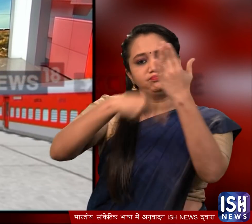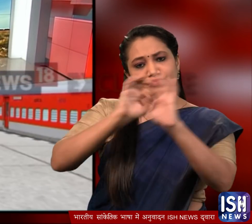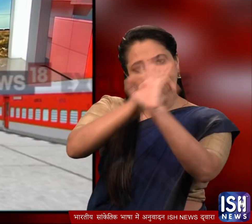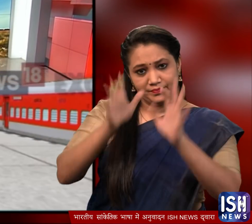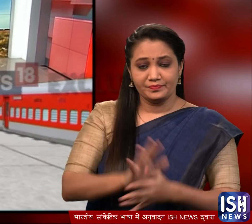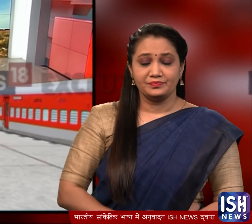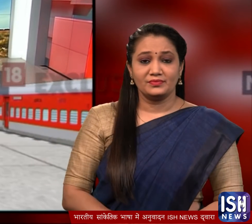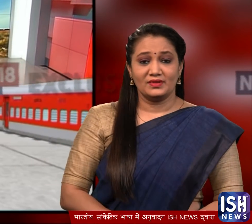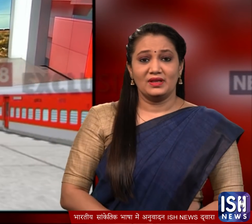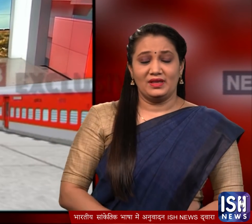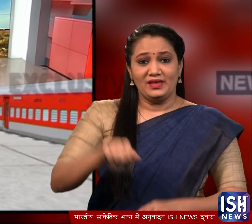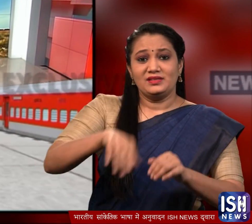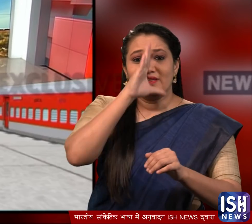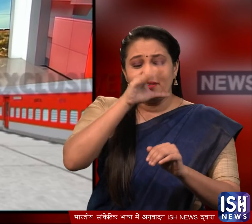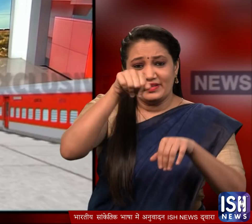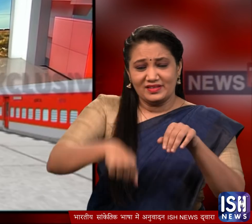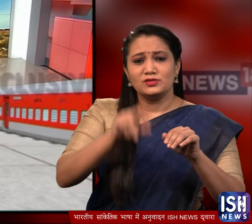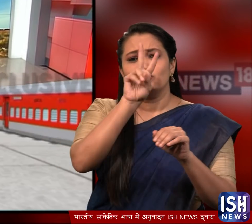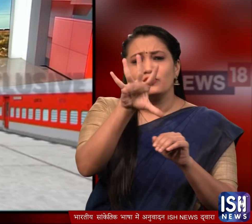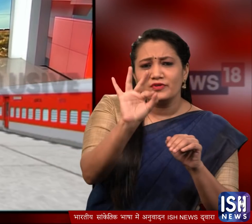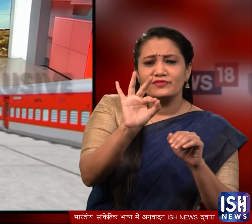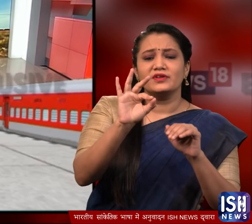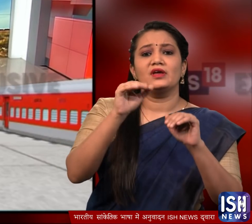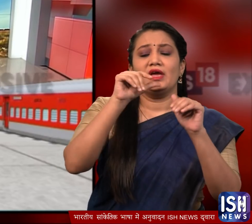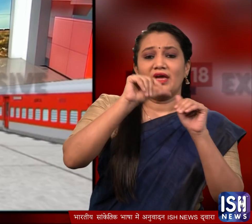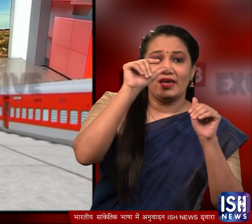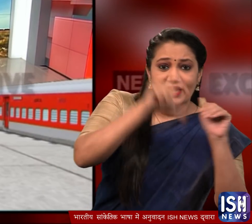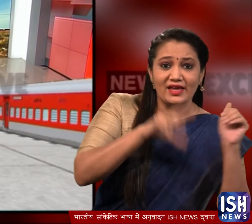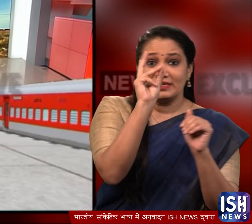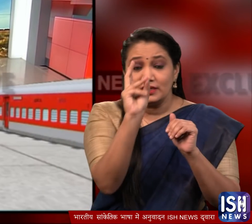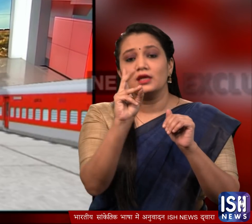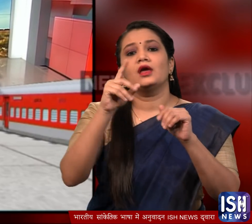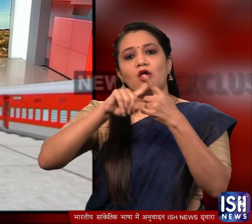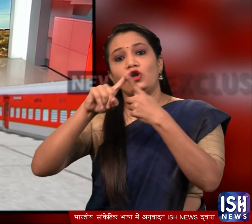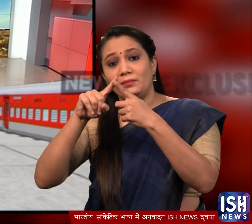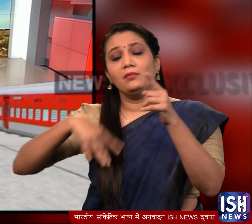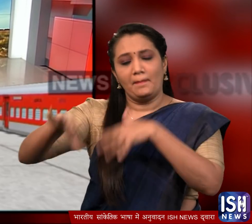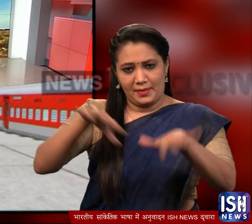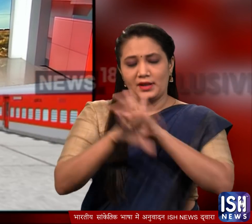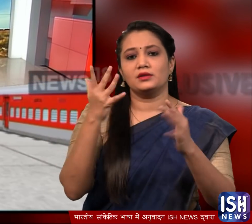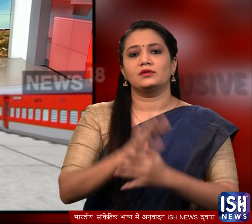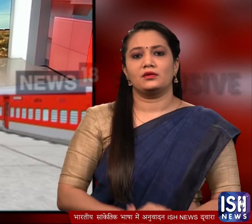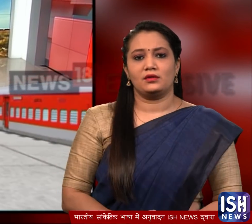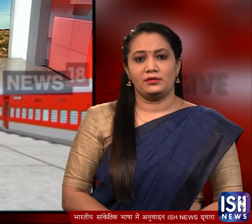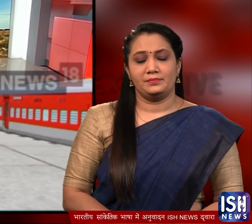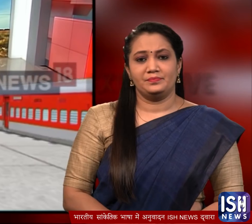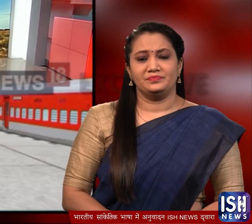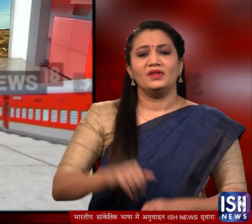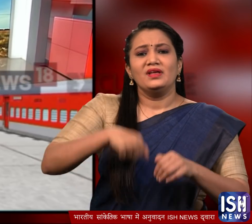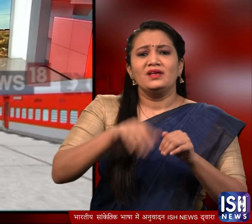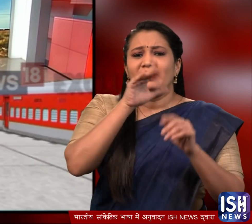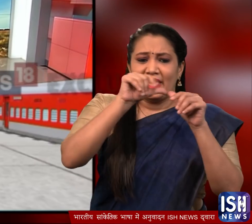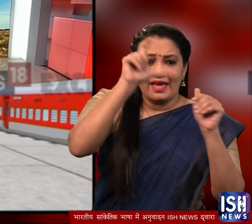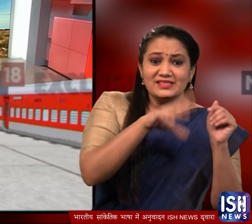है। बताया गया कि इस साल रेलवे की करीब 250 AC 3 इकोनॉमी कोच बनाने की तैयारी है। खास बात यह कि इसमें सफर